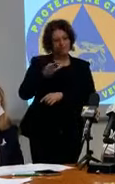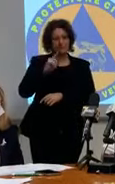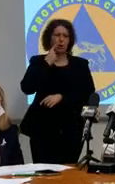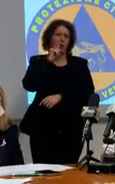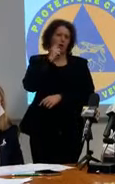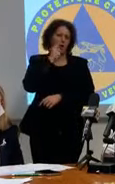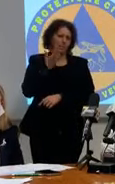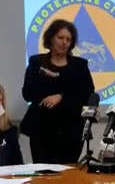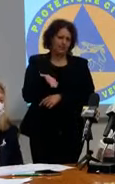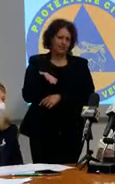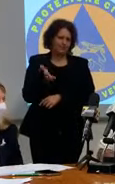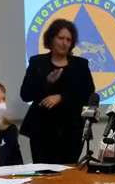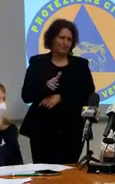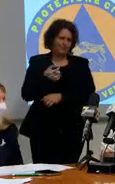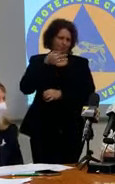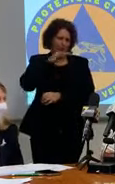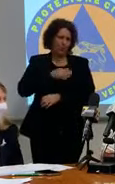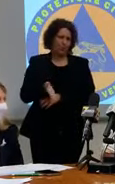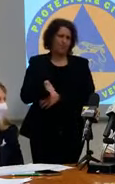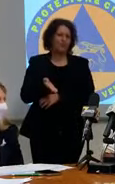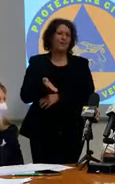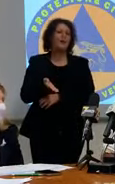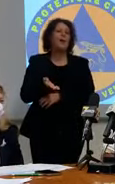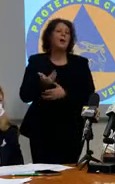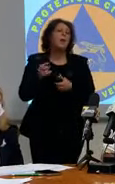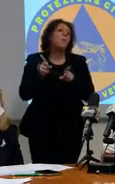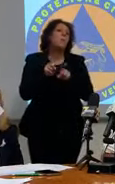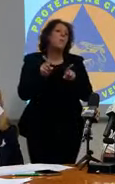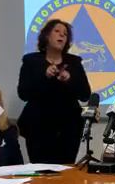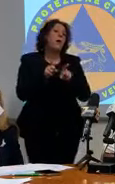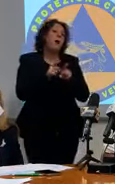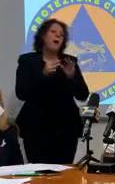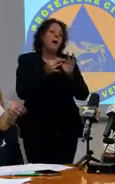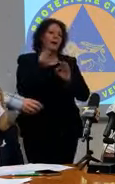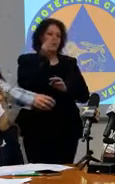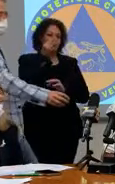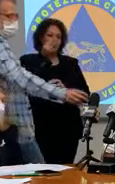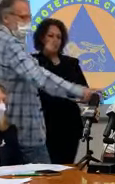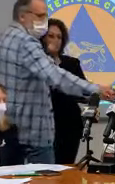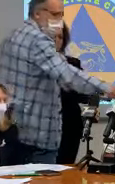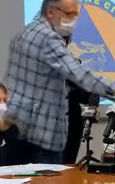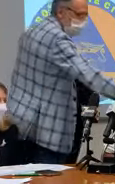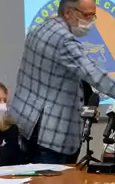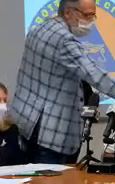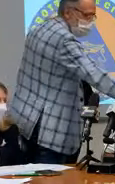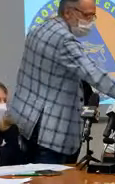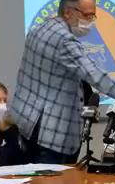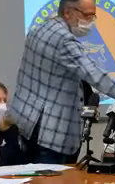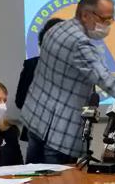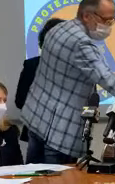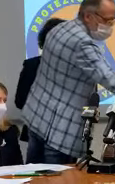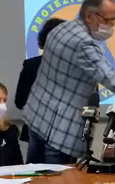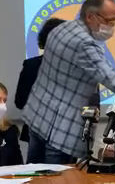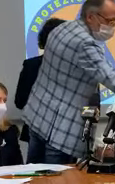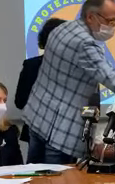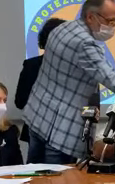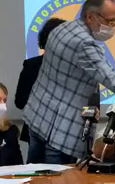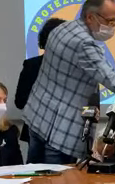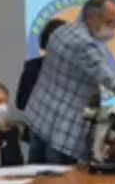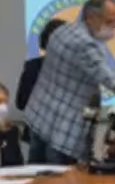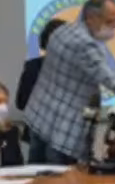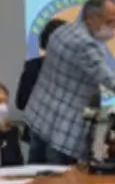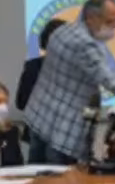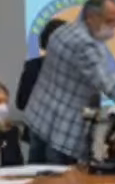Non bisogna farlo, soprattutto in periodo di Covid, però non ha più l'invasività di 12 centimetri, 10